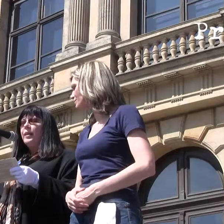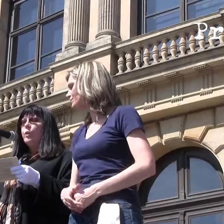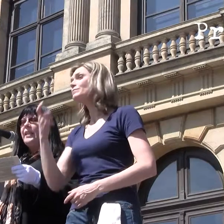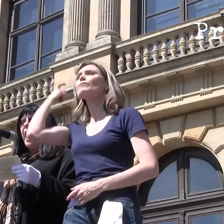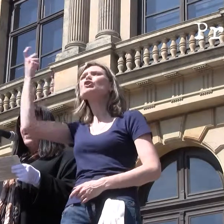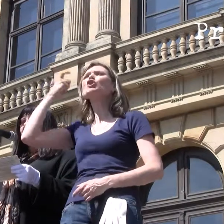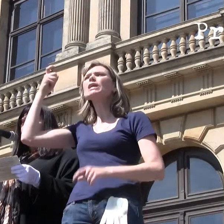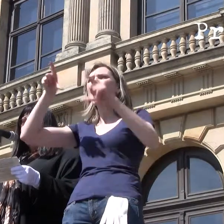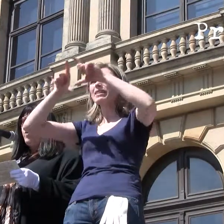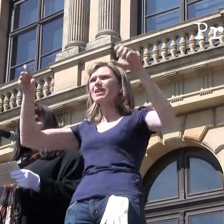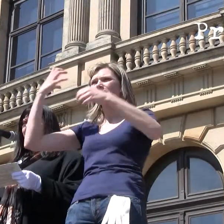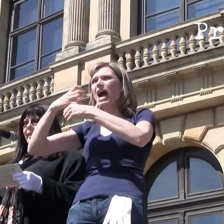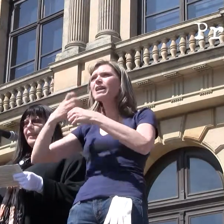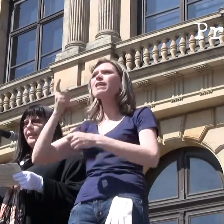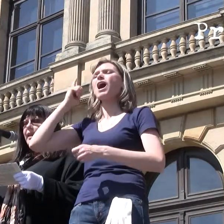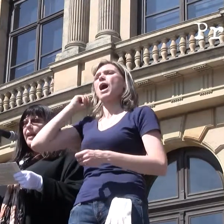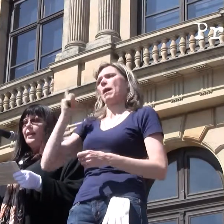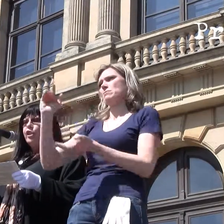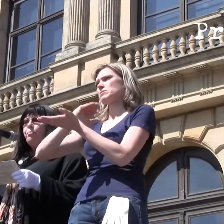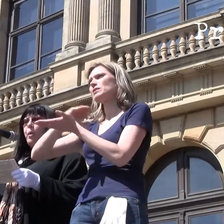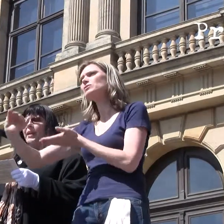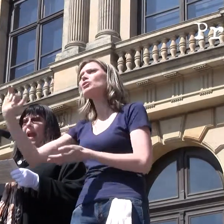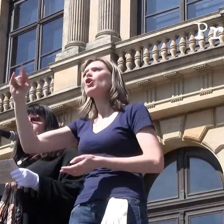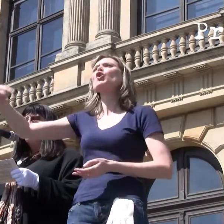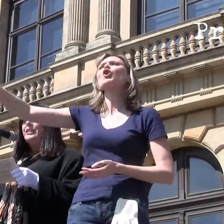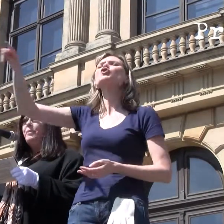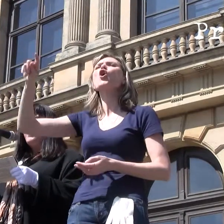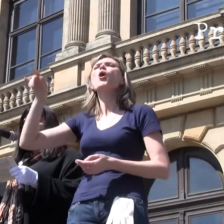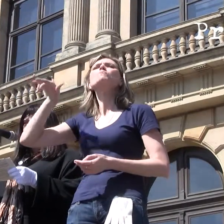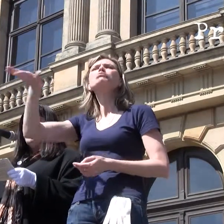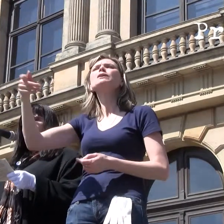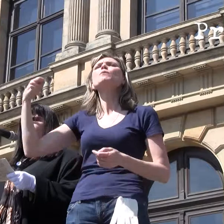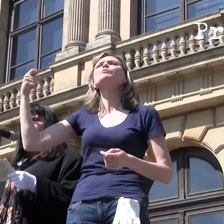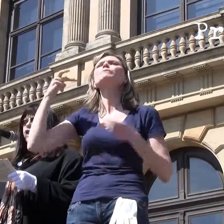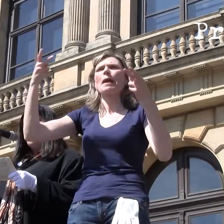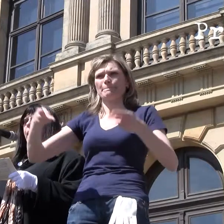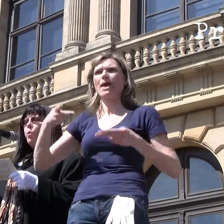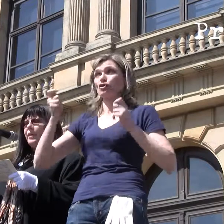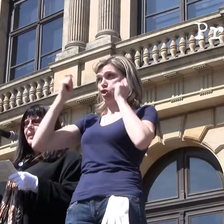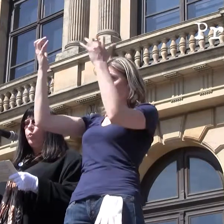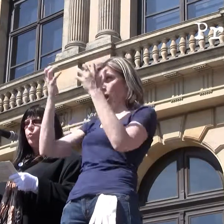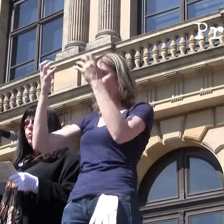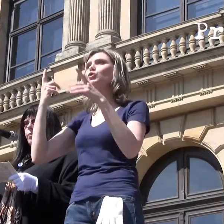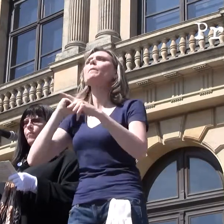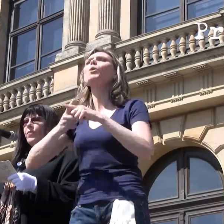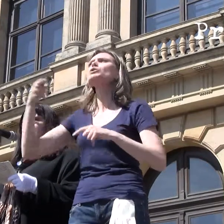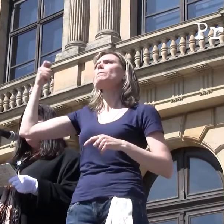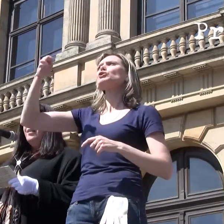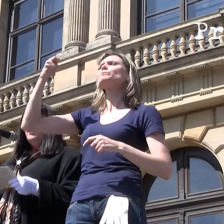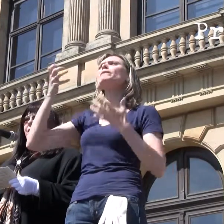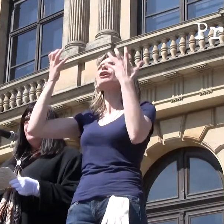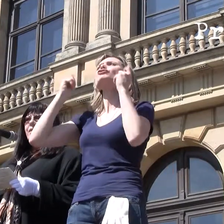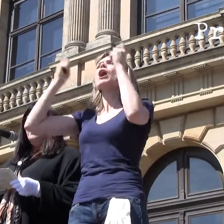Kartu mají dostávat pouze ty, kteří pobírají příspěvek na péči a na mobilitu.